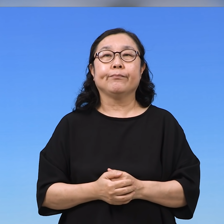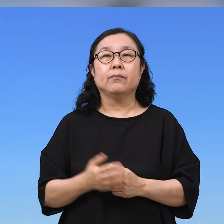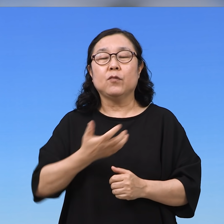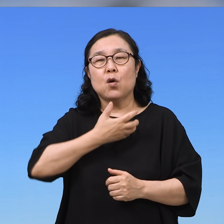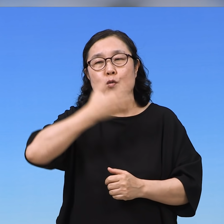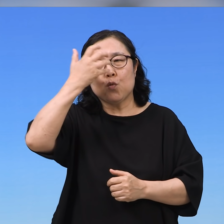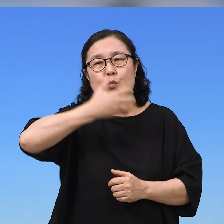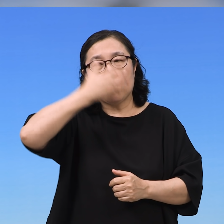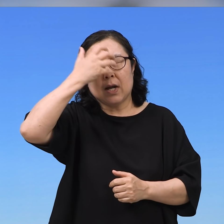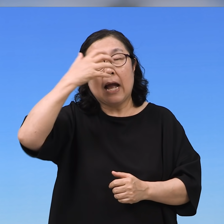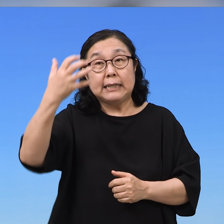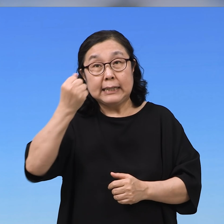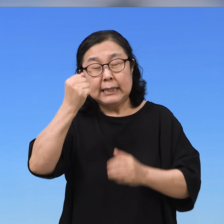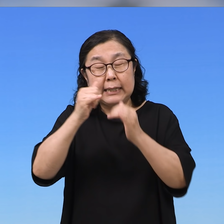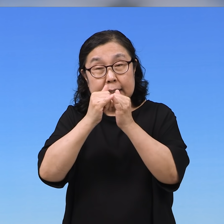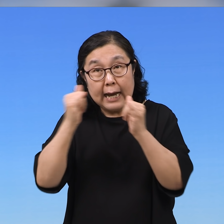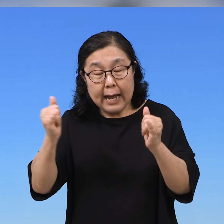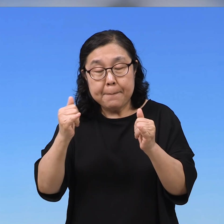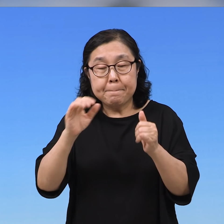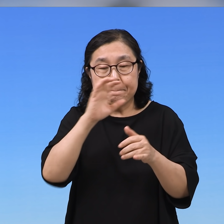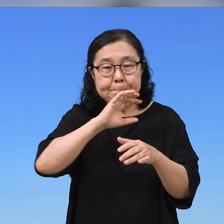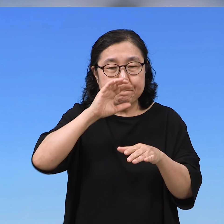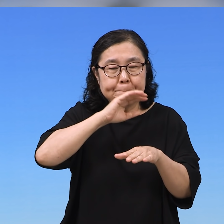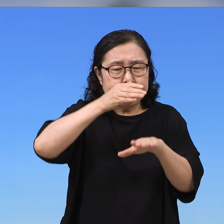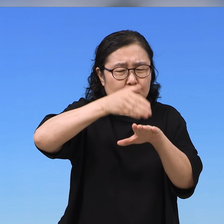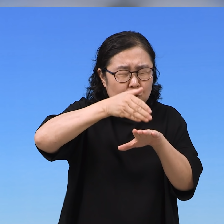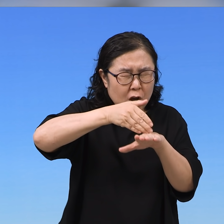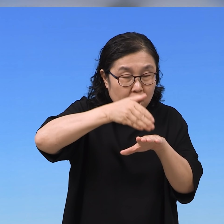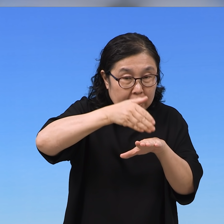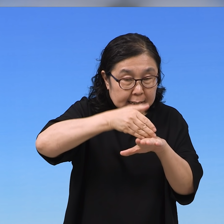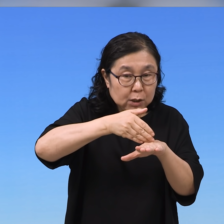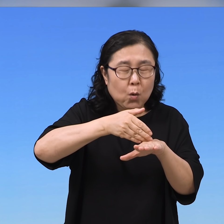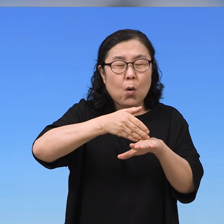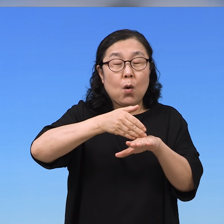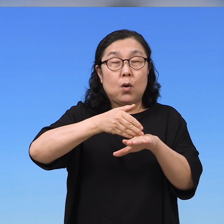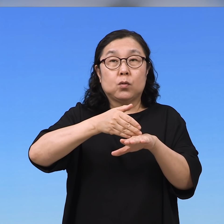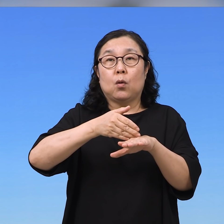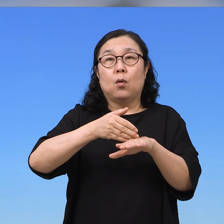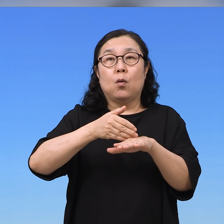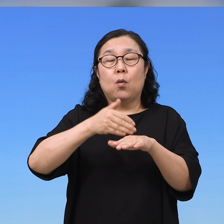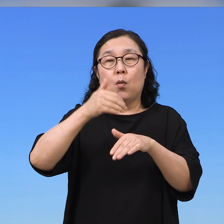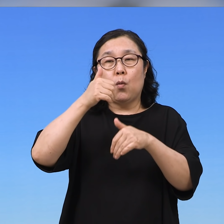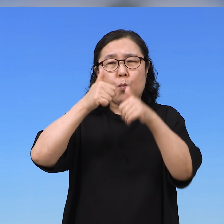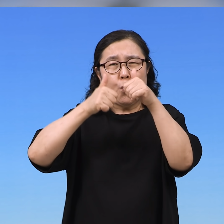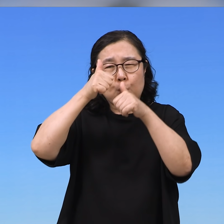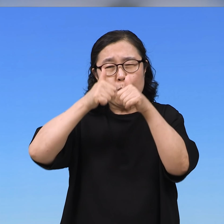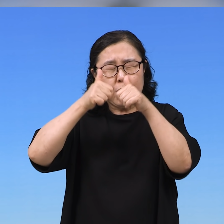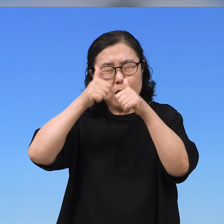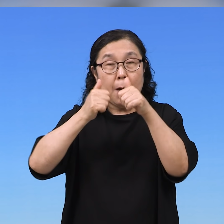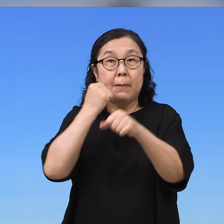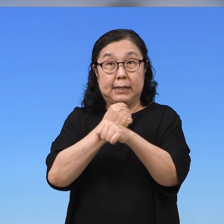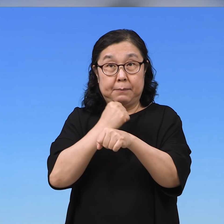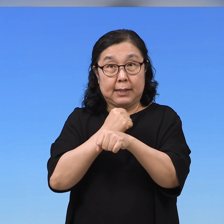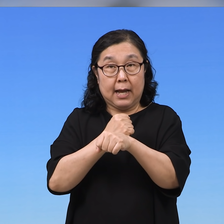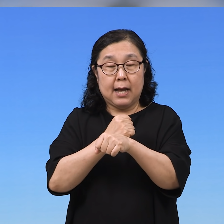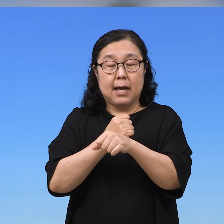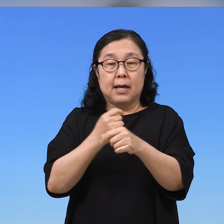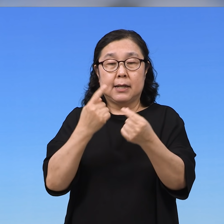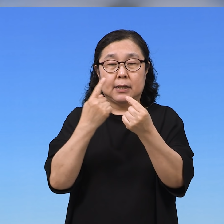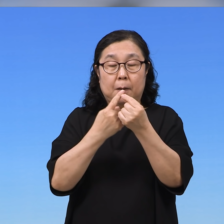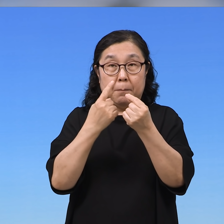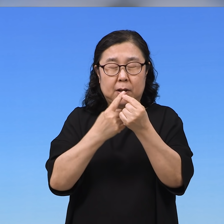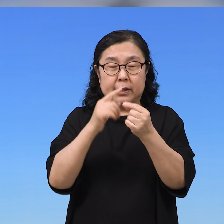테스트, 시험을 주시고 이런 과정을 거치는데, 지난주에 우리가 두 가지 아브라함의 그 연단을 보지 않았습니까? 첫